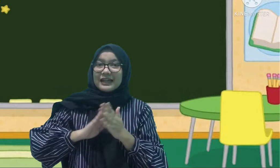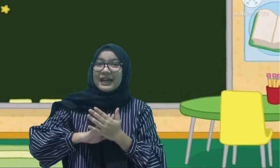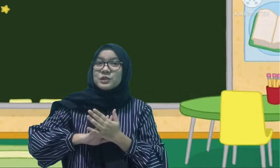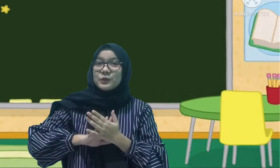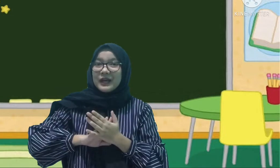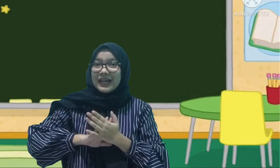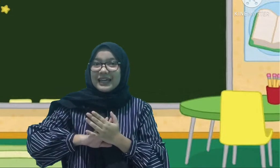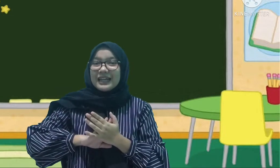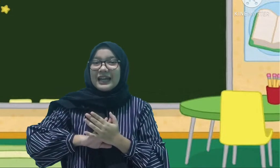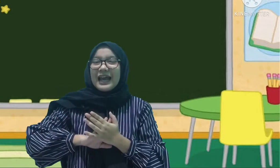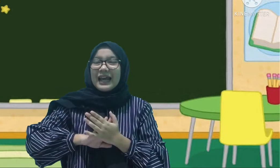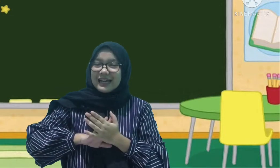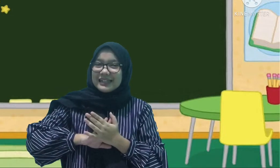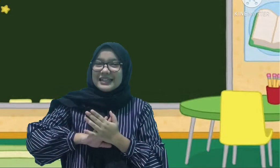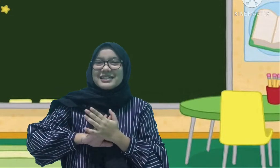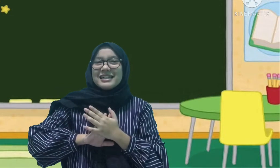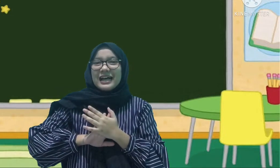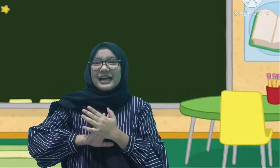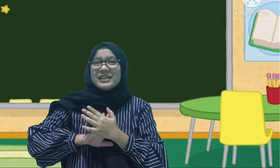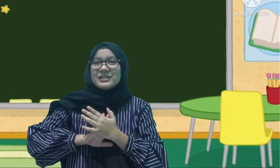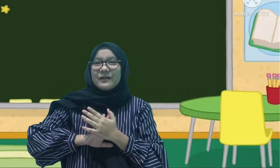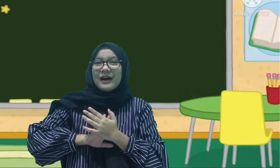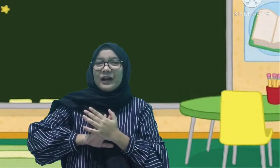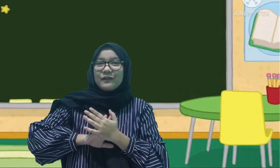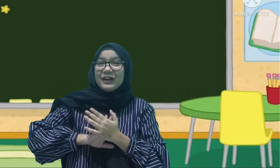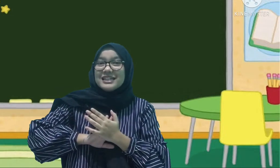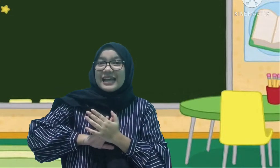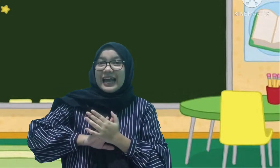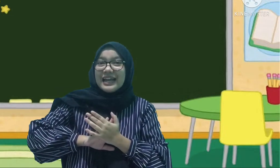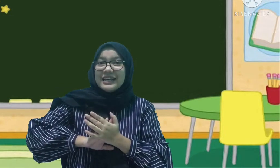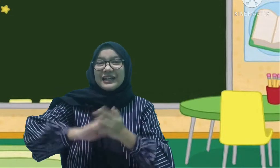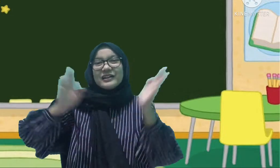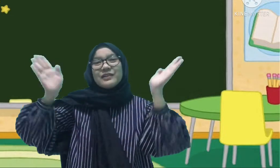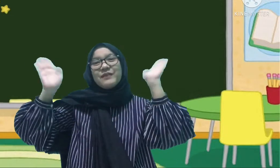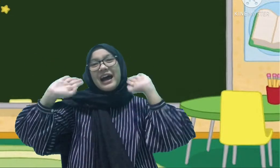see you again next week in the English class. So, I